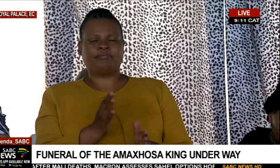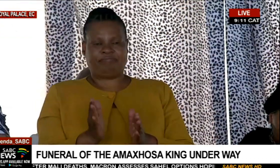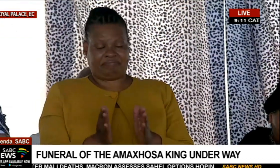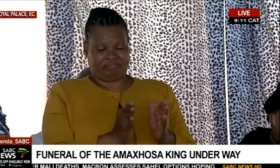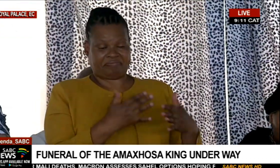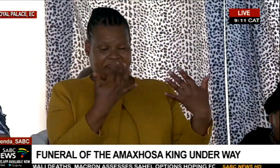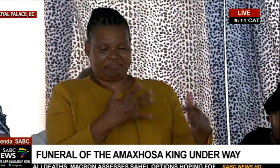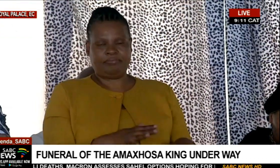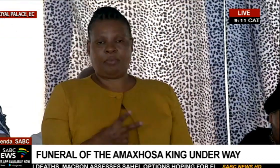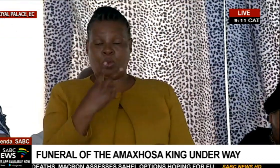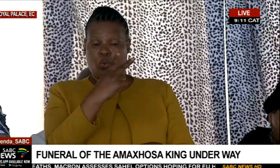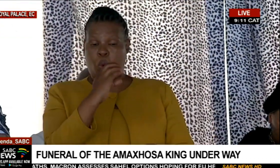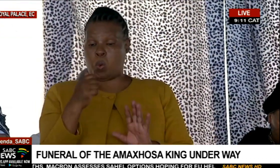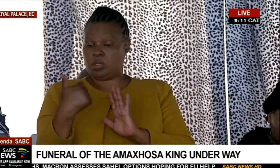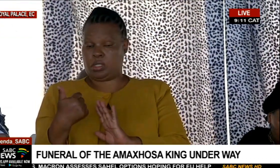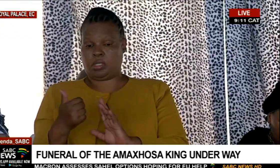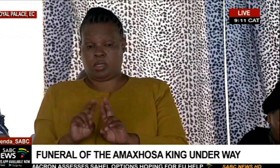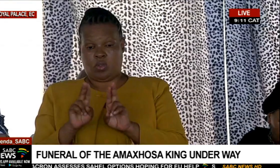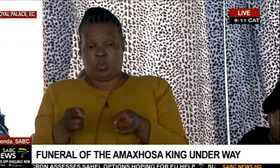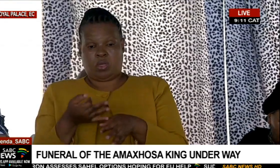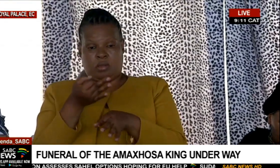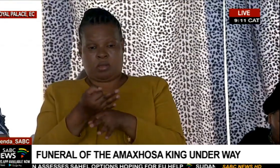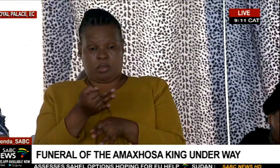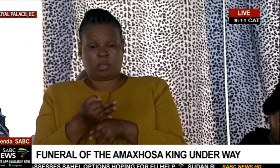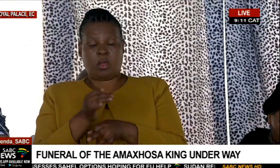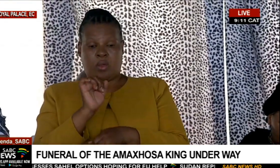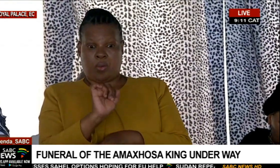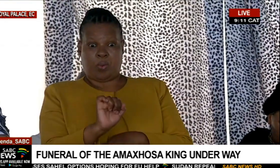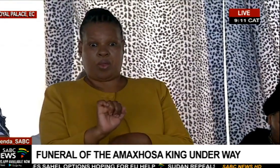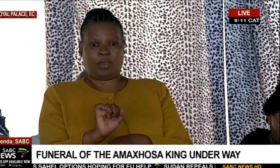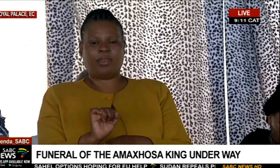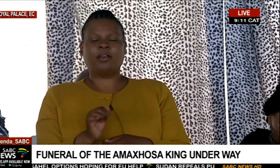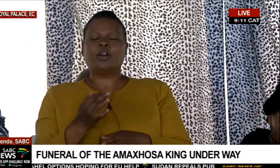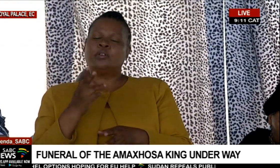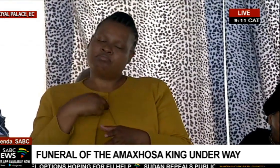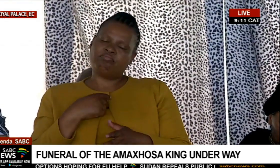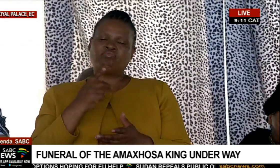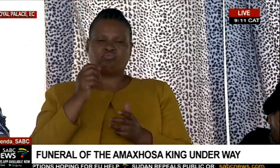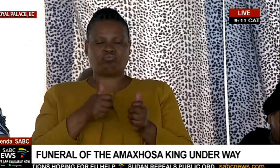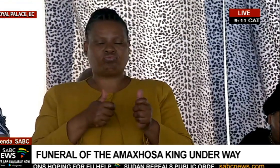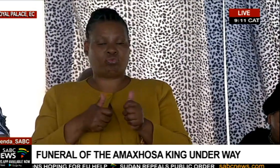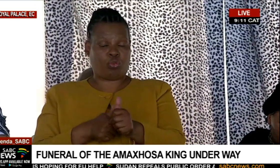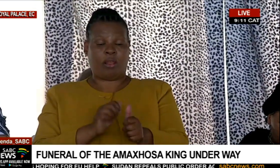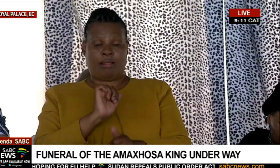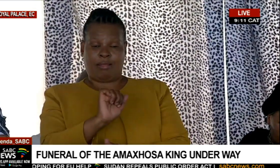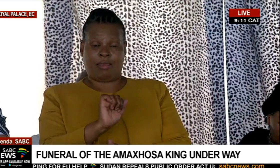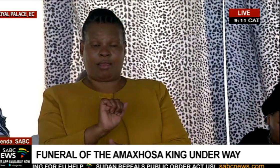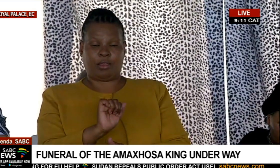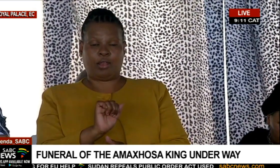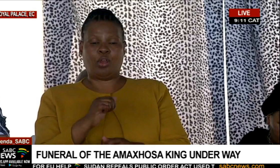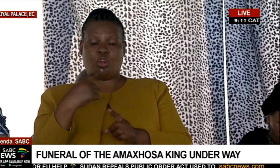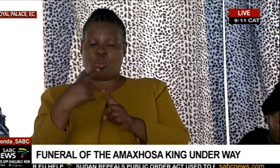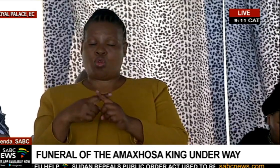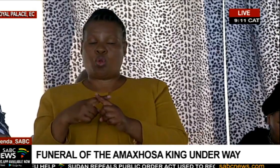ngo-2006 emva kokusweleka kukayise iqala lenkokheli ukumkani uXolilizwe Sigcawu ukumkani uzwelonke